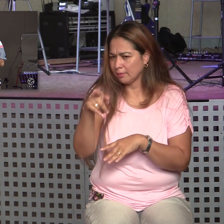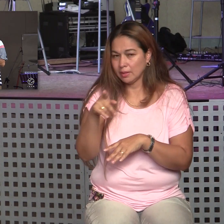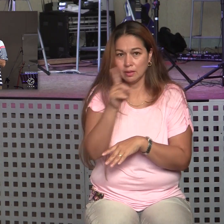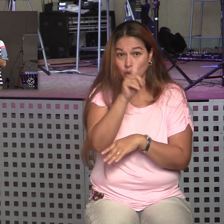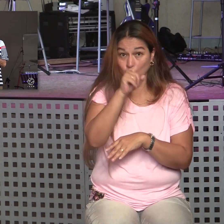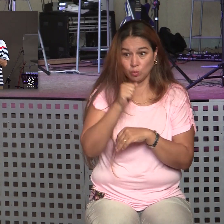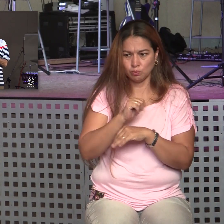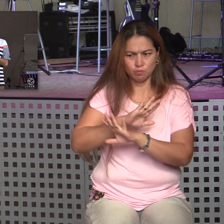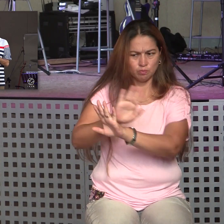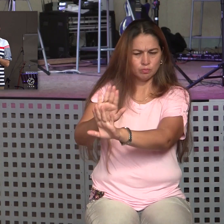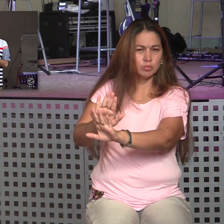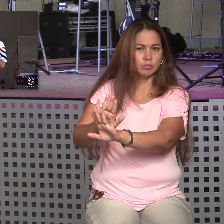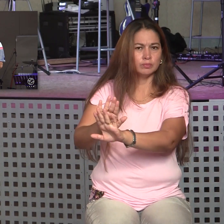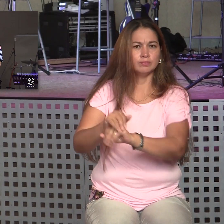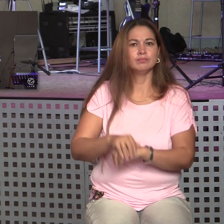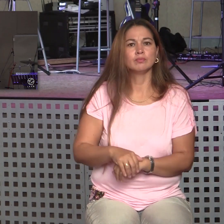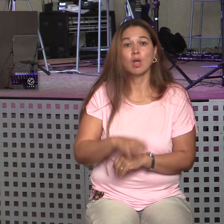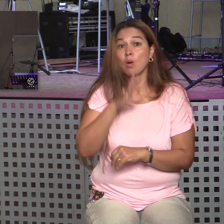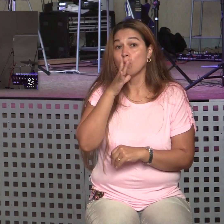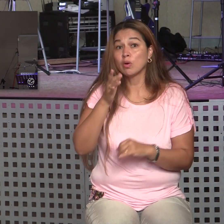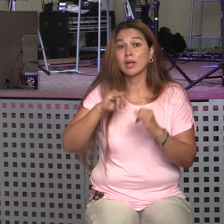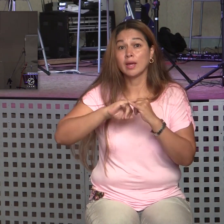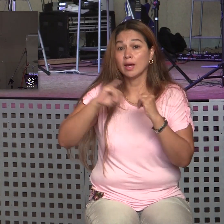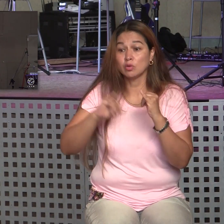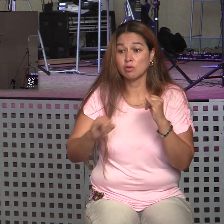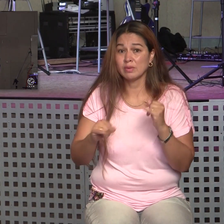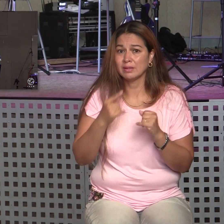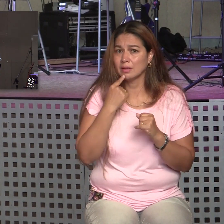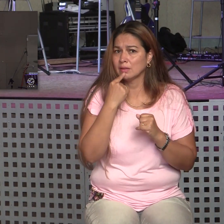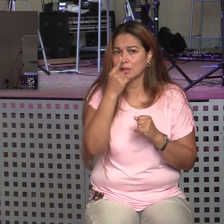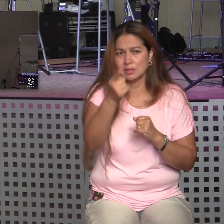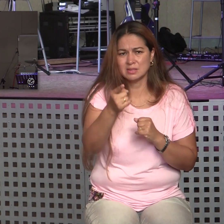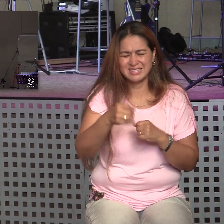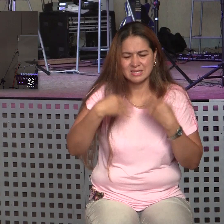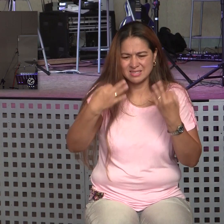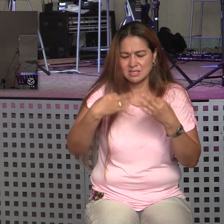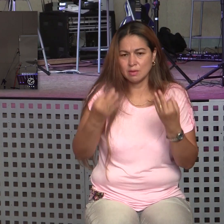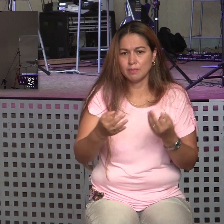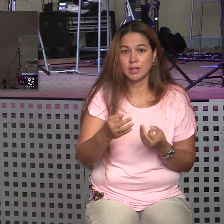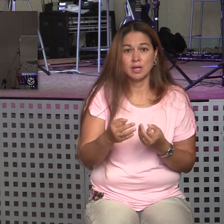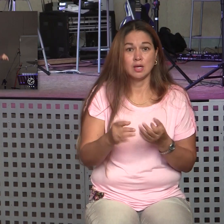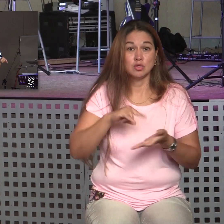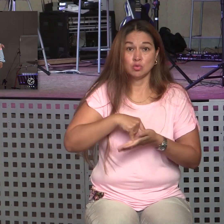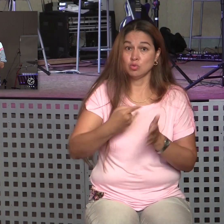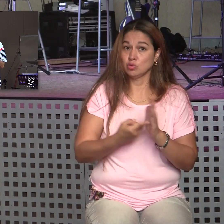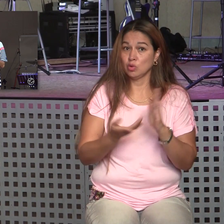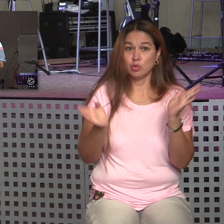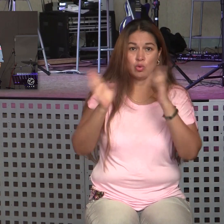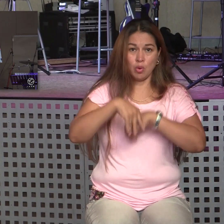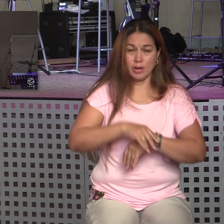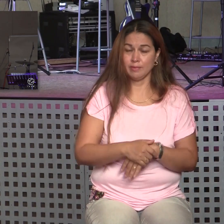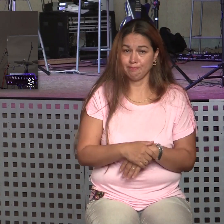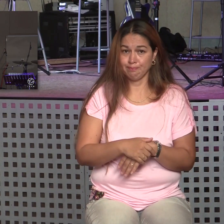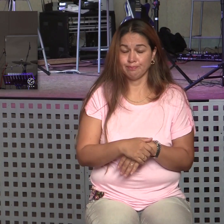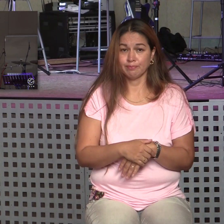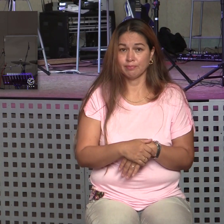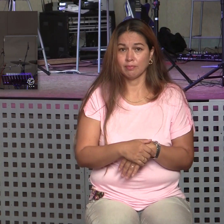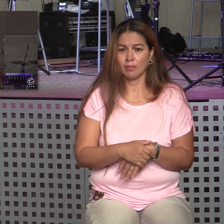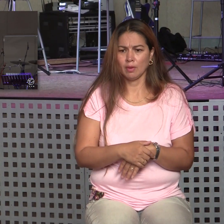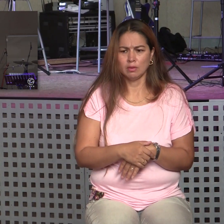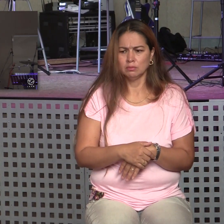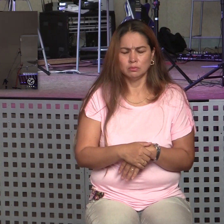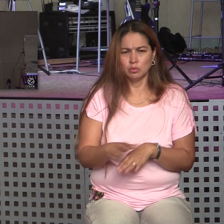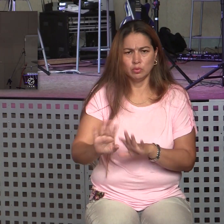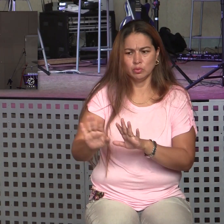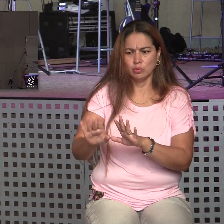que perecerás. Siempre te va a decir que no hay solución. Siempre te va a decir que eso es lo normal que te ocurra. No dejemos hablar a